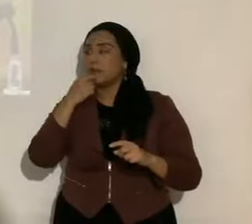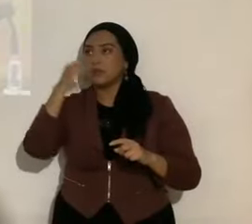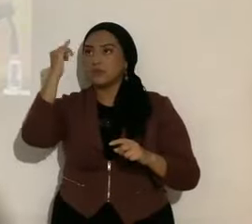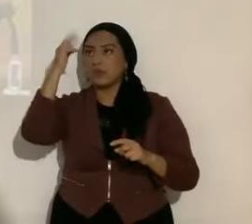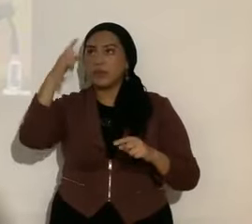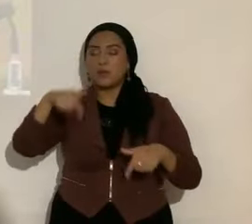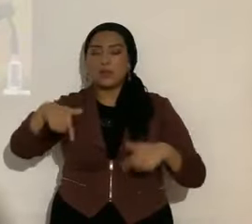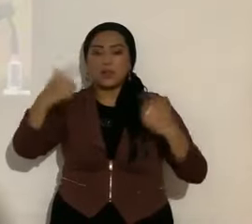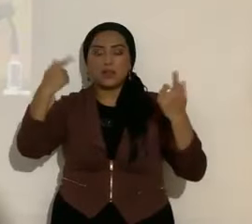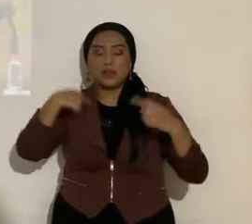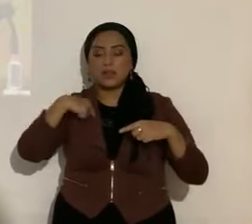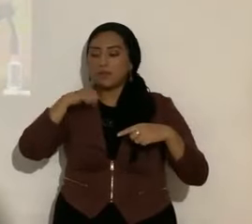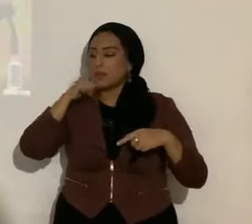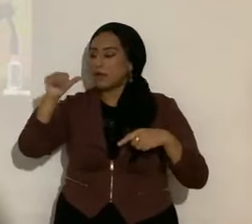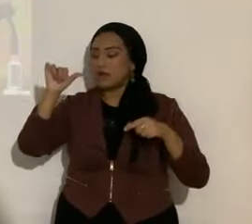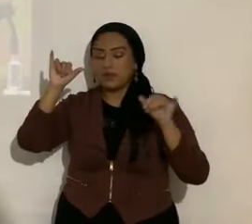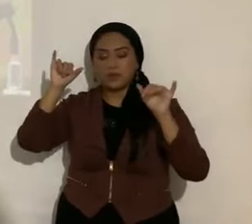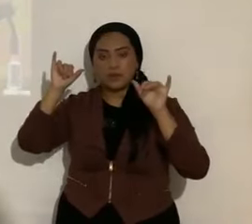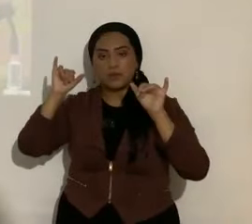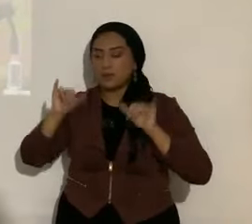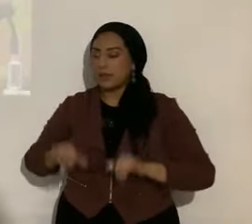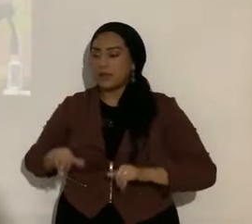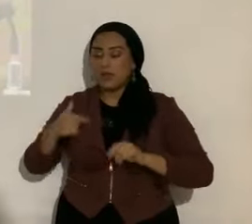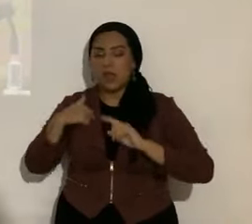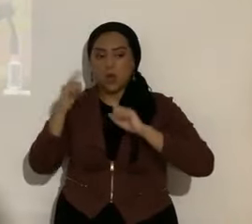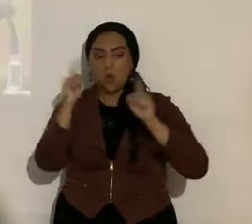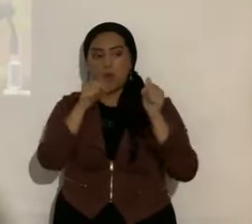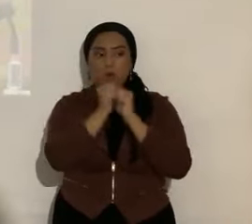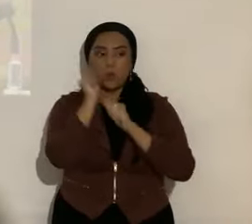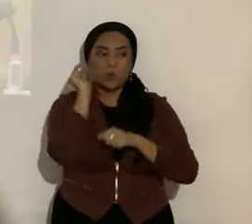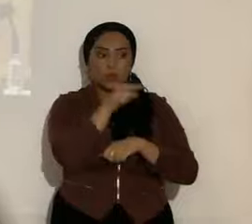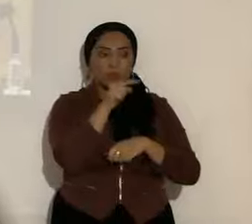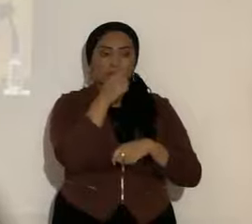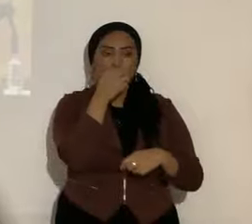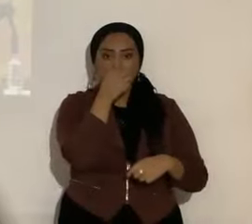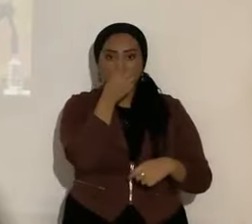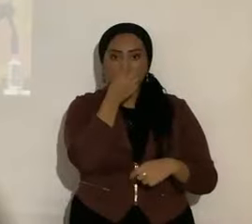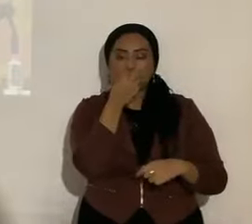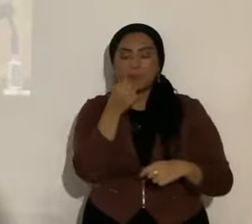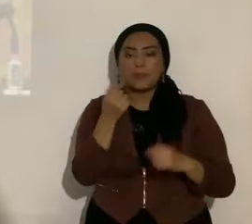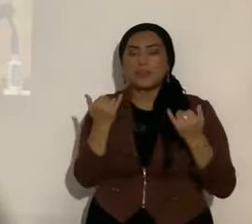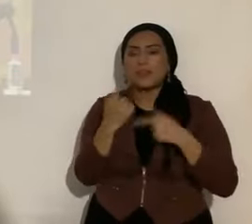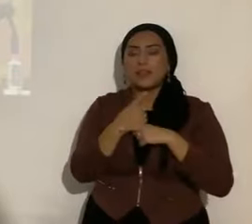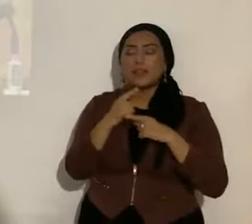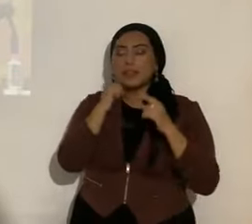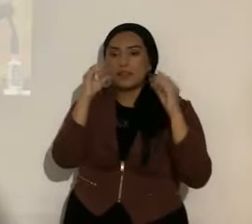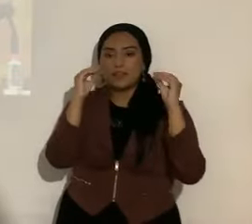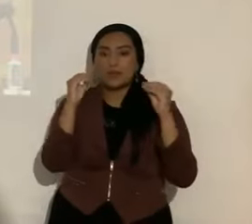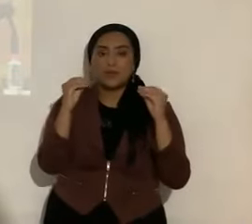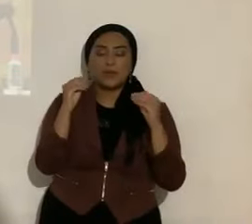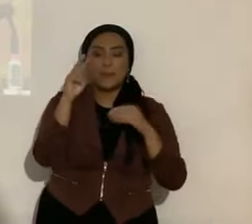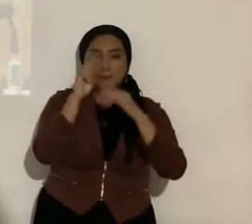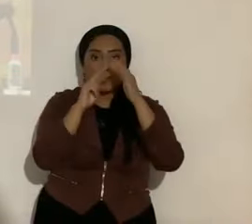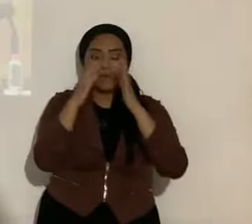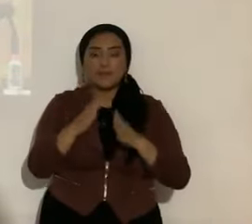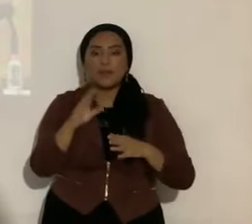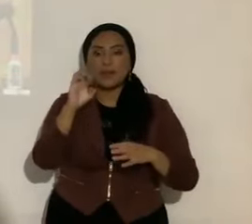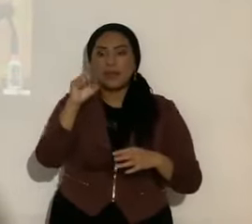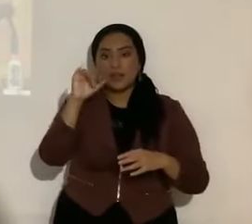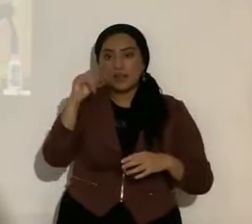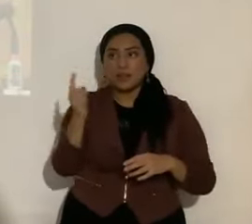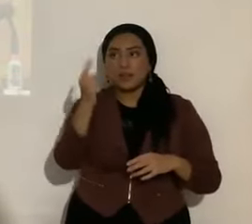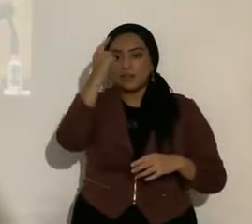te dejaré. Entonces subrayen ese no te dejaré. Es decir, no es la administración para saber que ya el profeta Elías